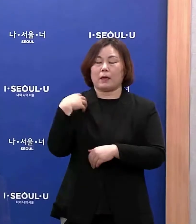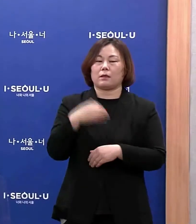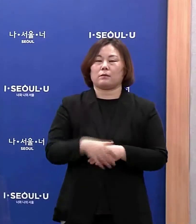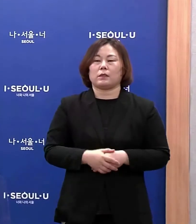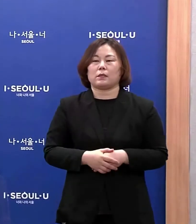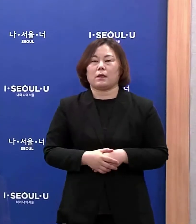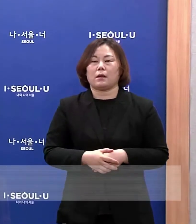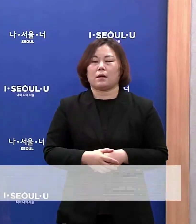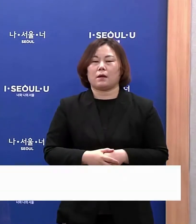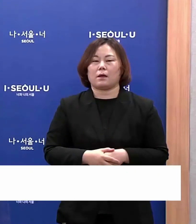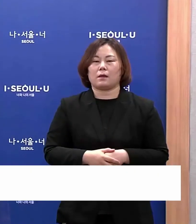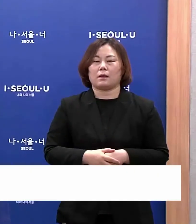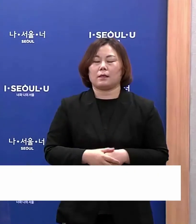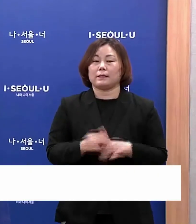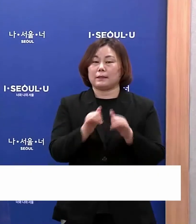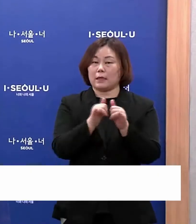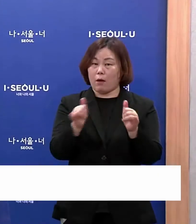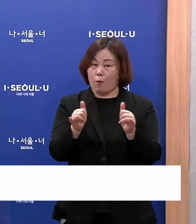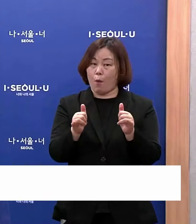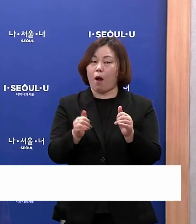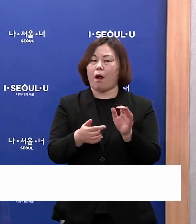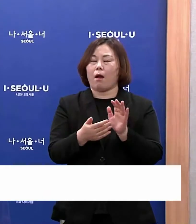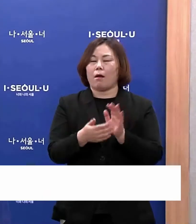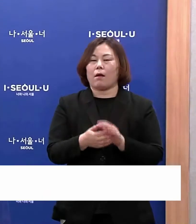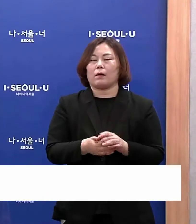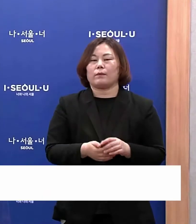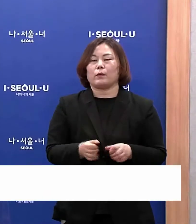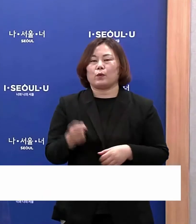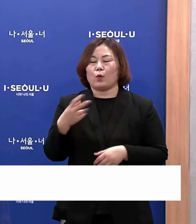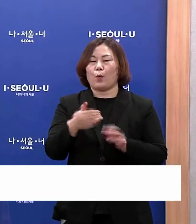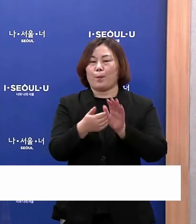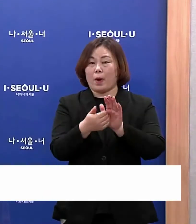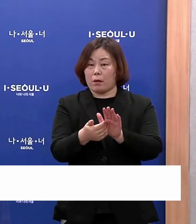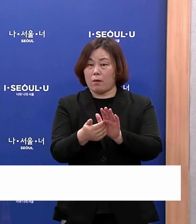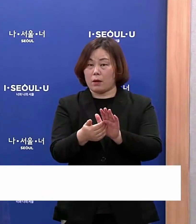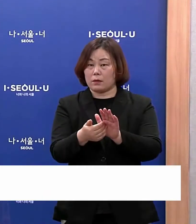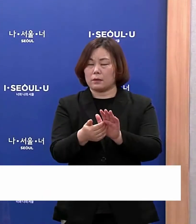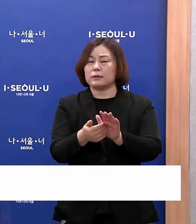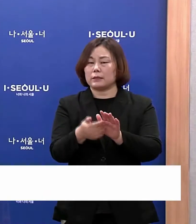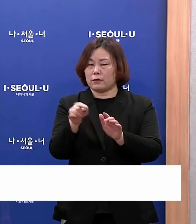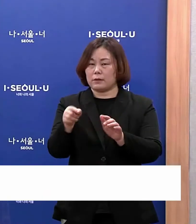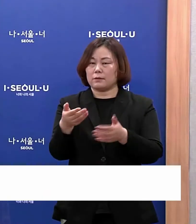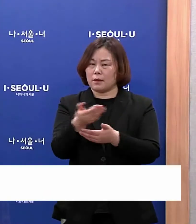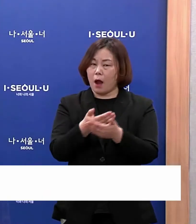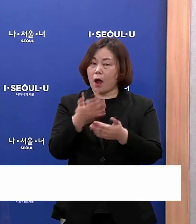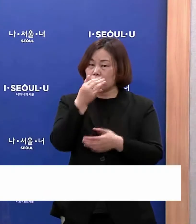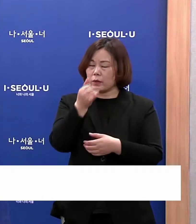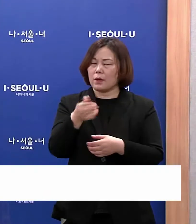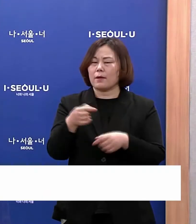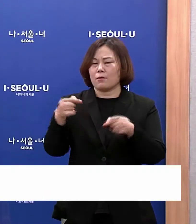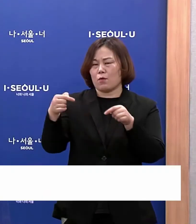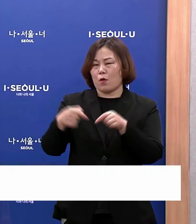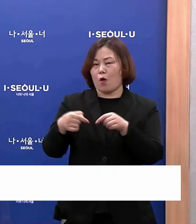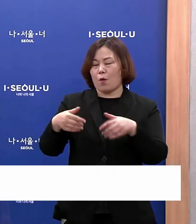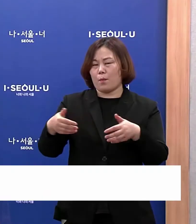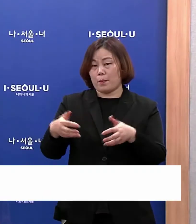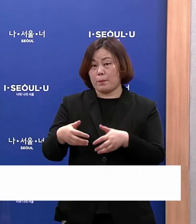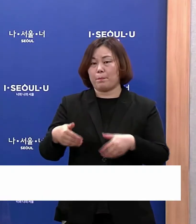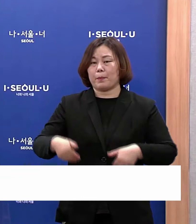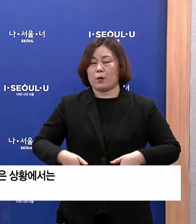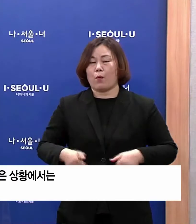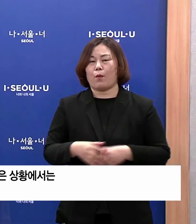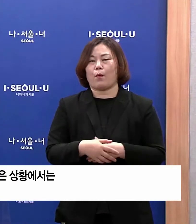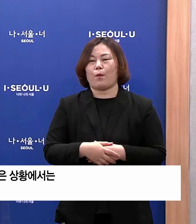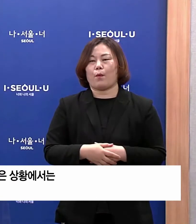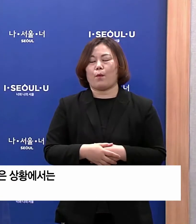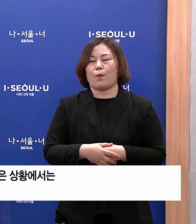먼저 그 민생과 방역의 조화를 위한 그 방역 대책을 마련하는 부분은 계속 협의가 진행되고 있고요.